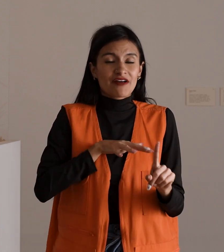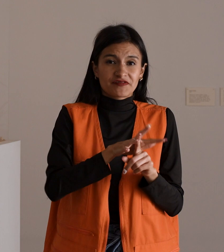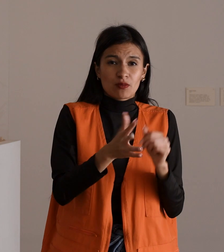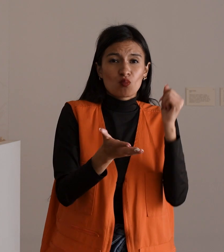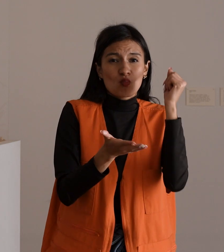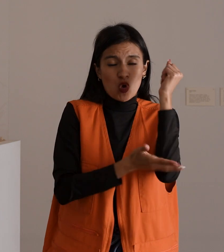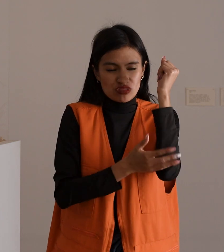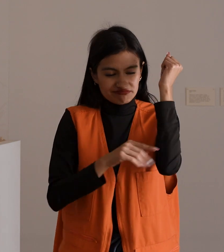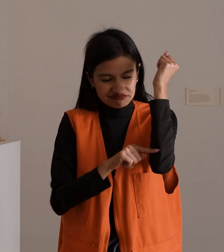lado